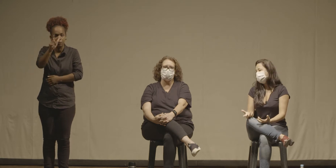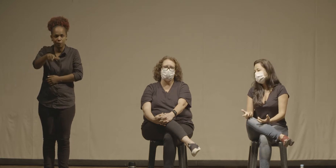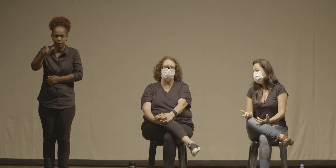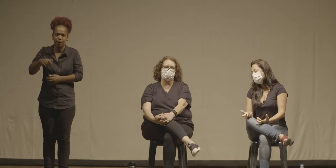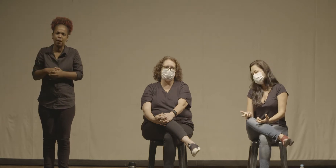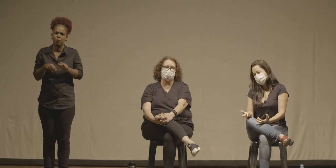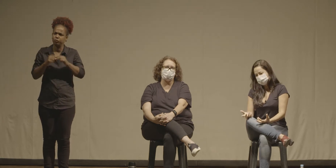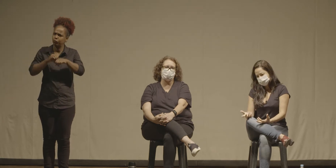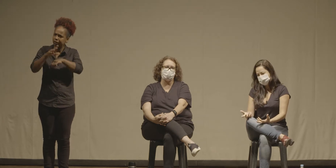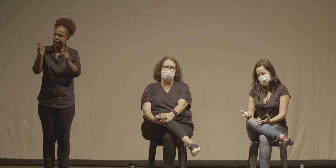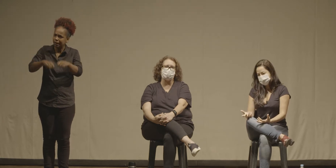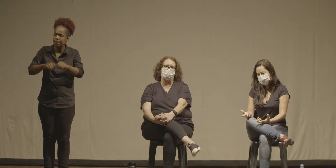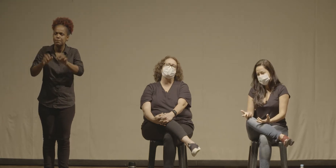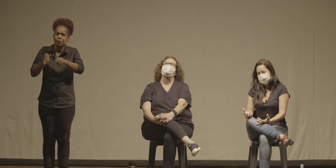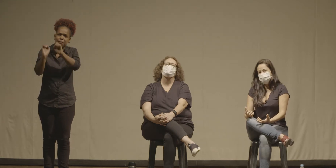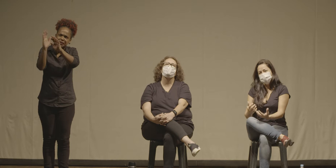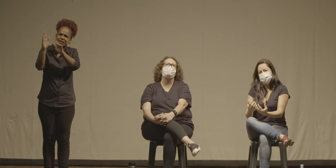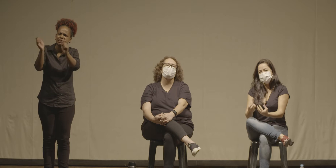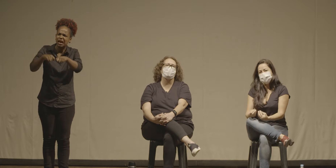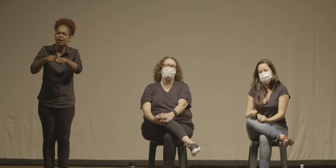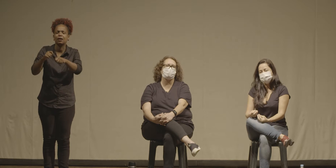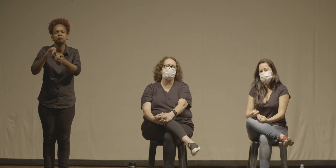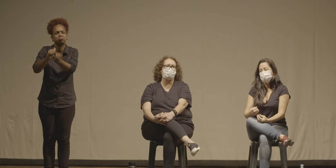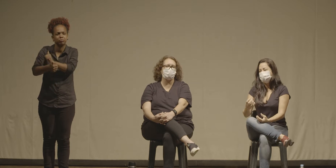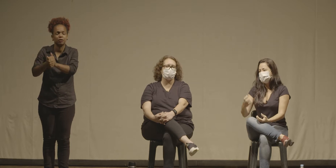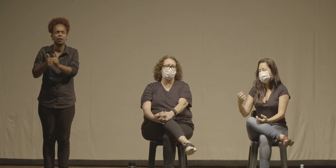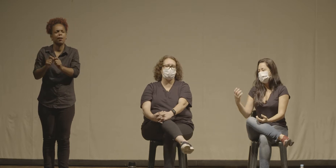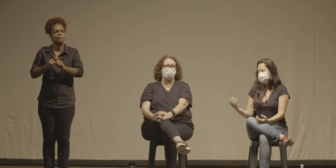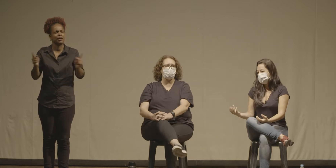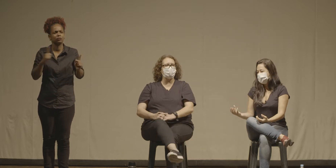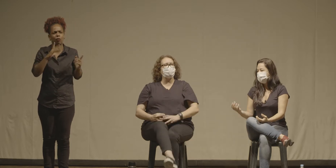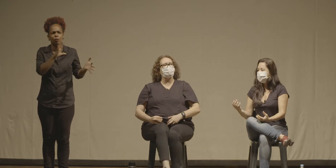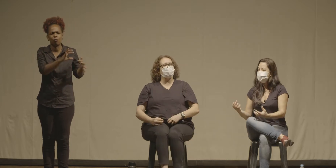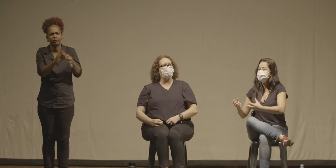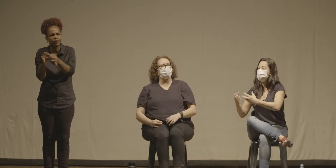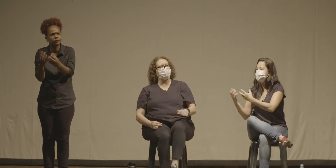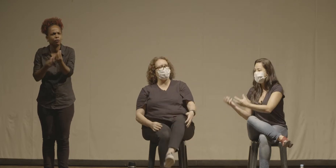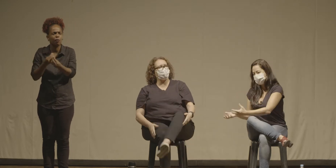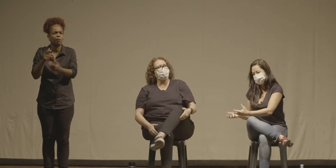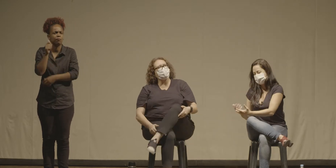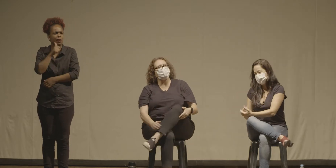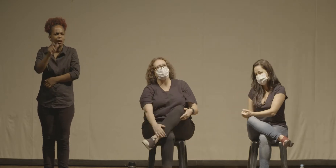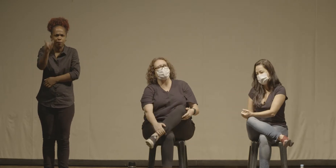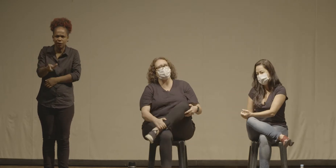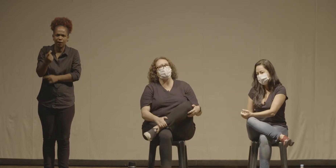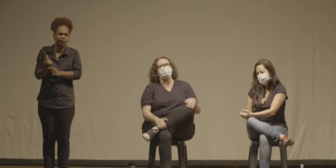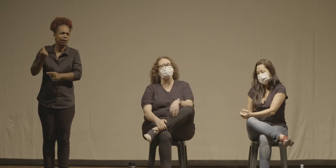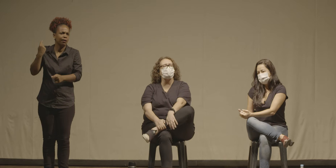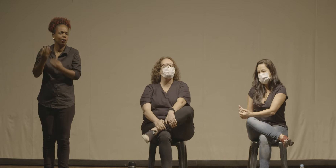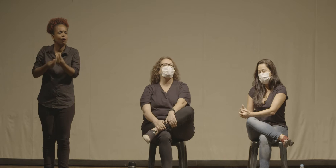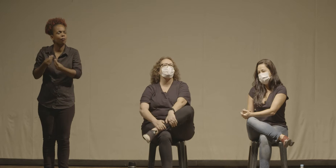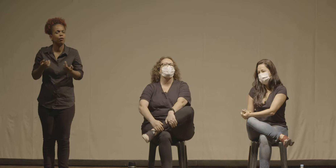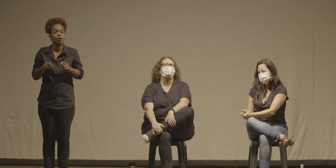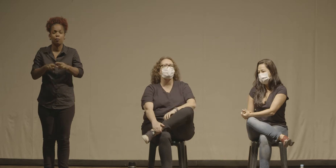podia contar só a história do basquete, mas nós precisávamos contextualizar o que era ser mulher nessa época.